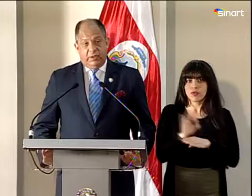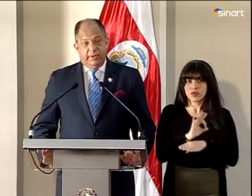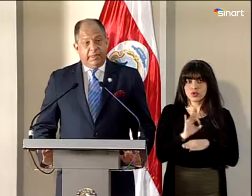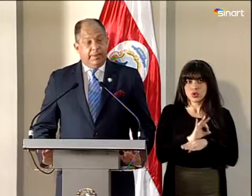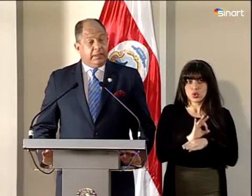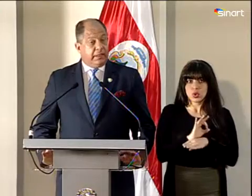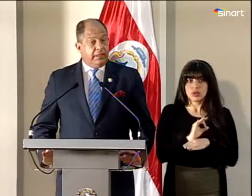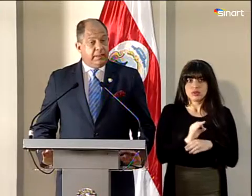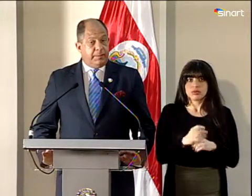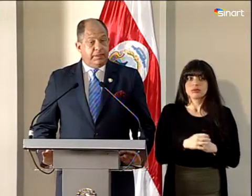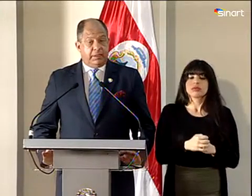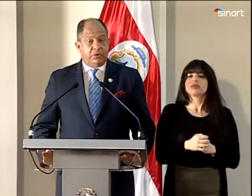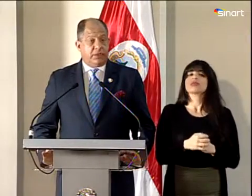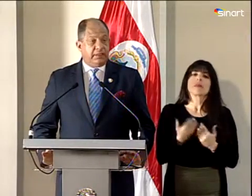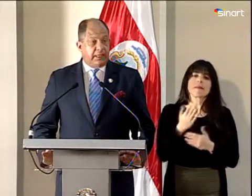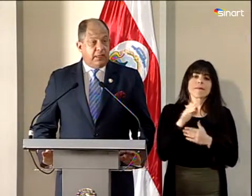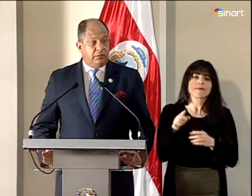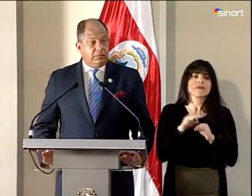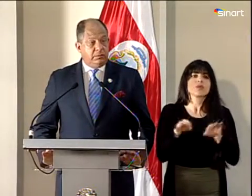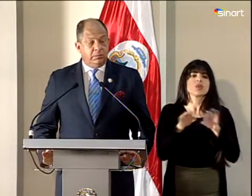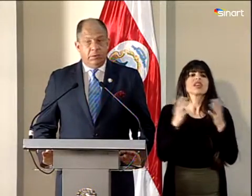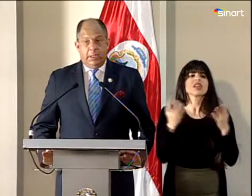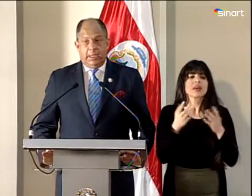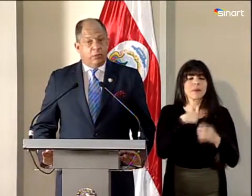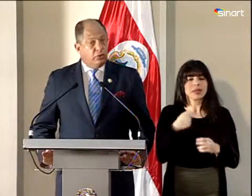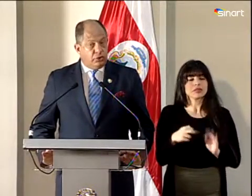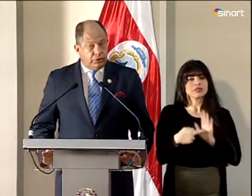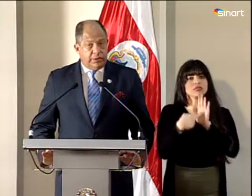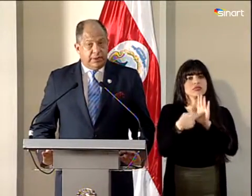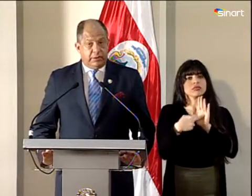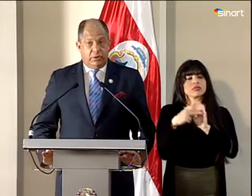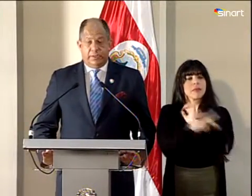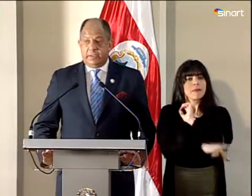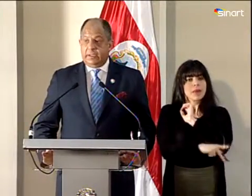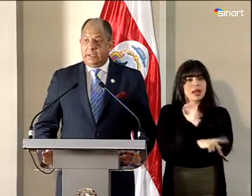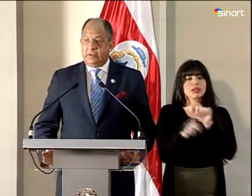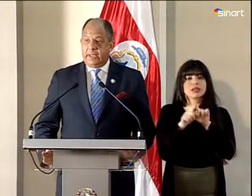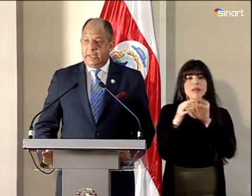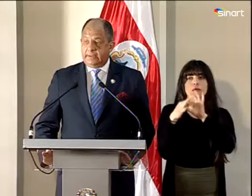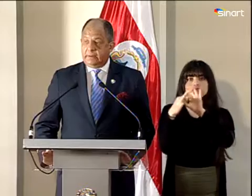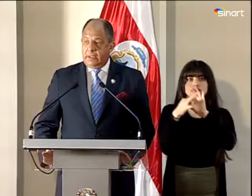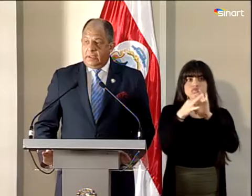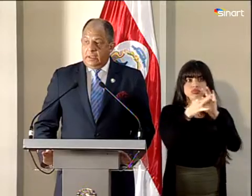son fundamentalmente tres: la representación del Estado, la conducción de las relaciones